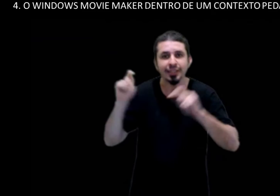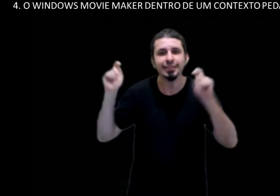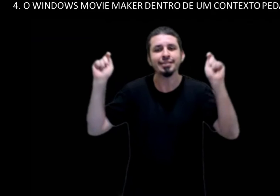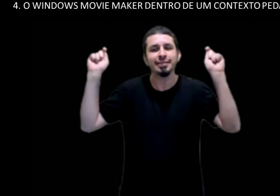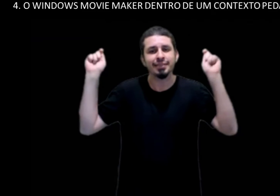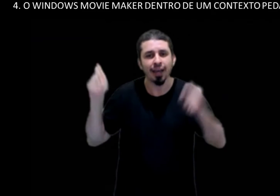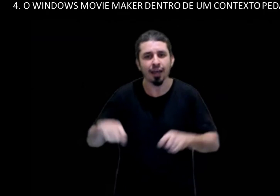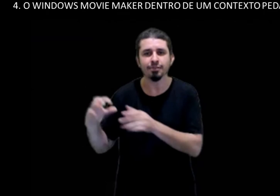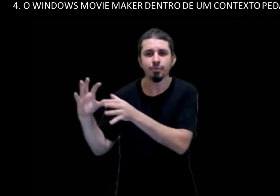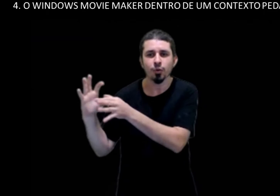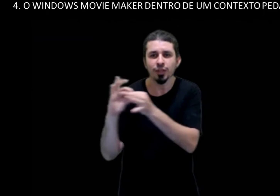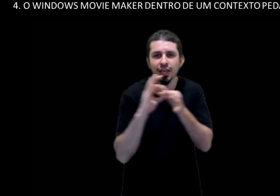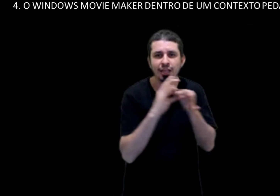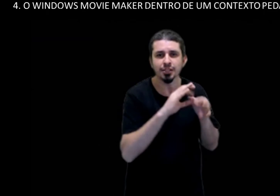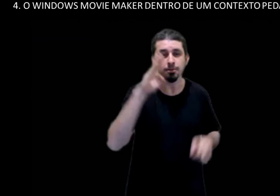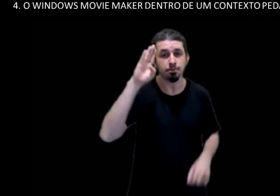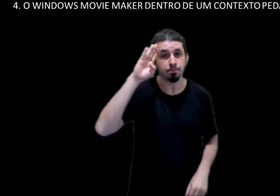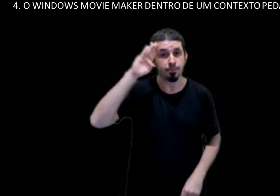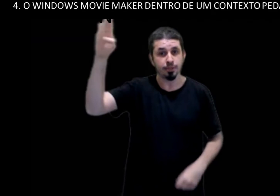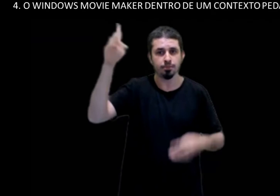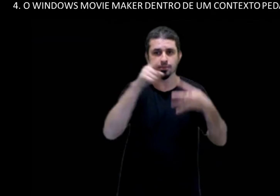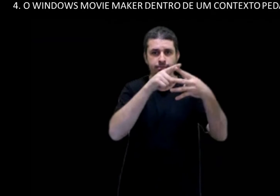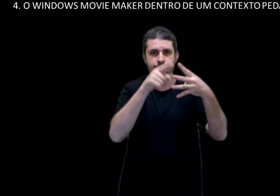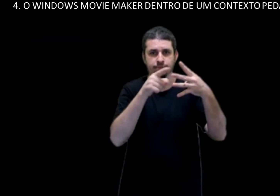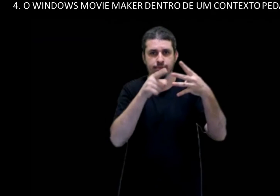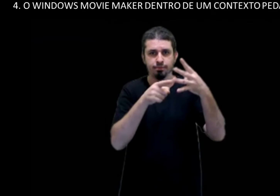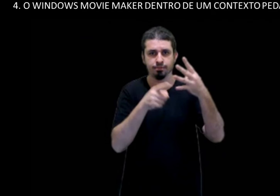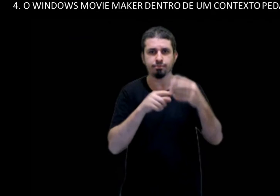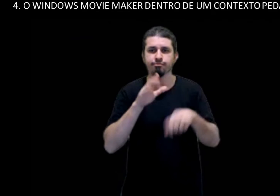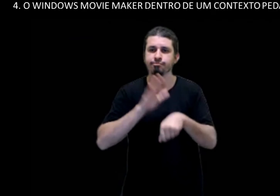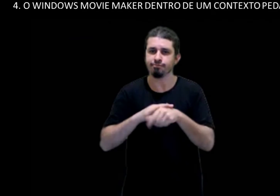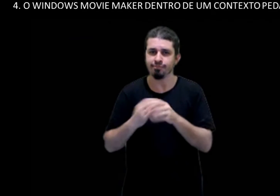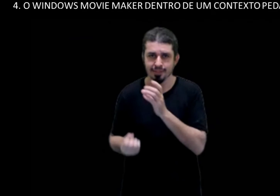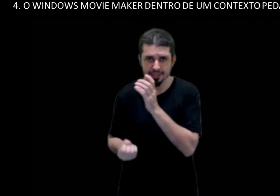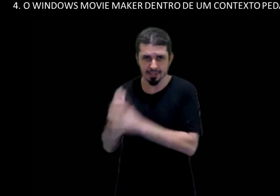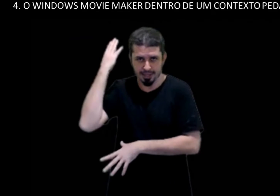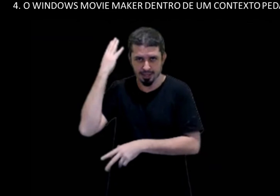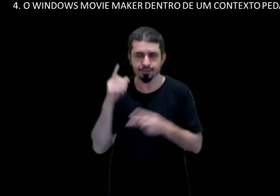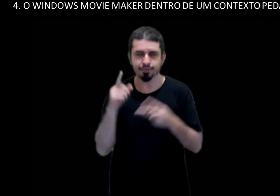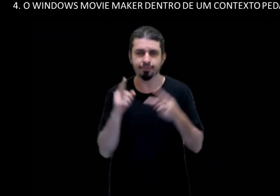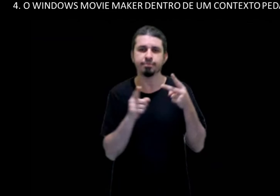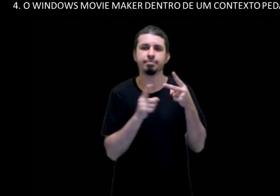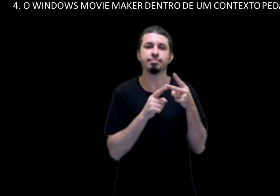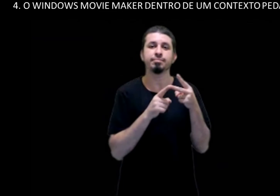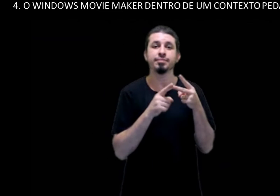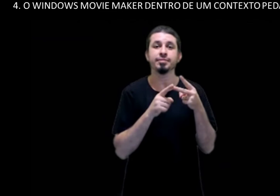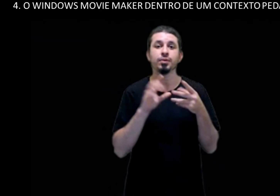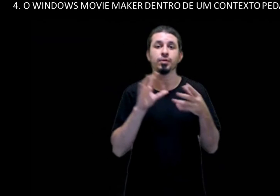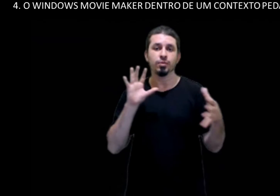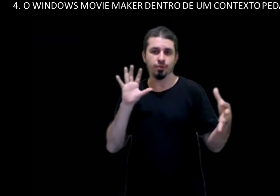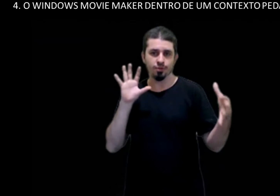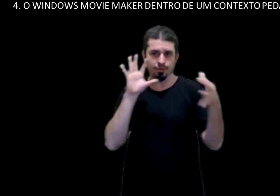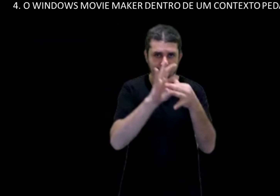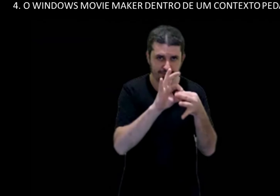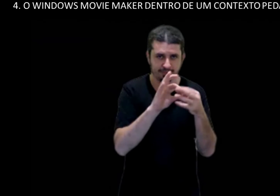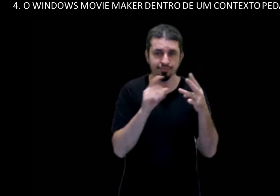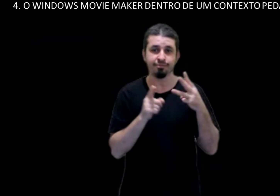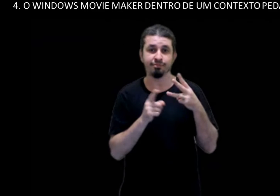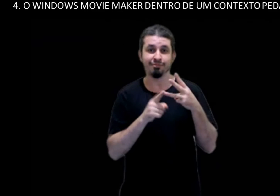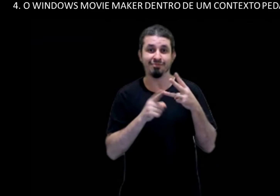que interligue 4 pressupostos fundamentais: 1. Autoria. 2.